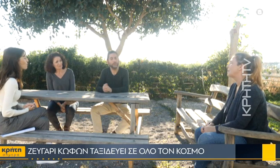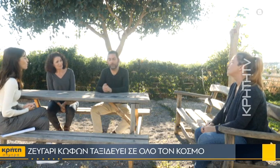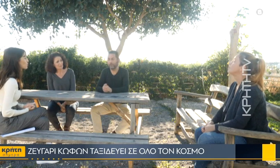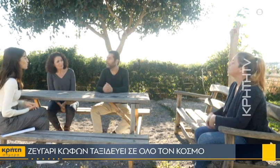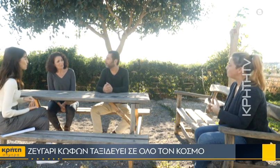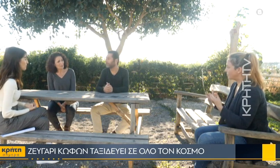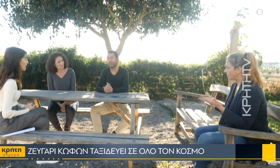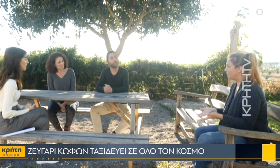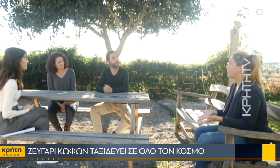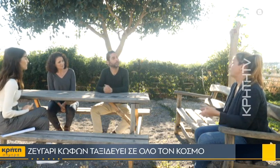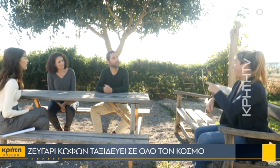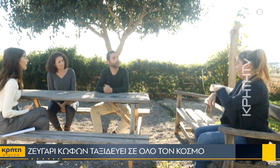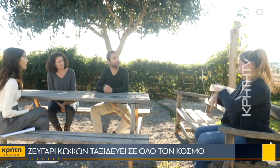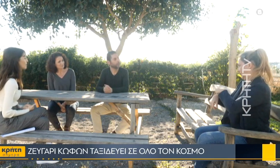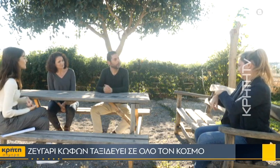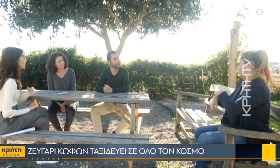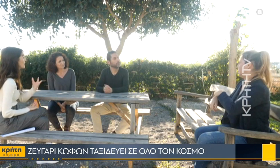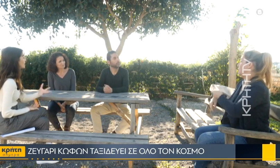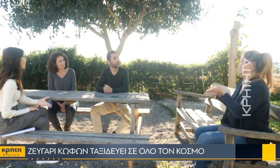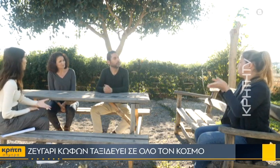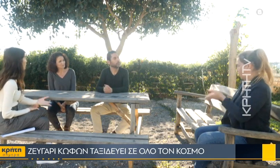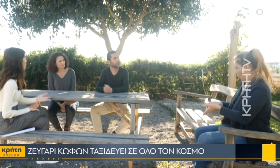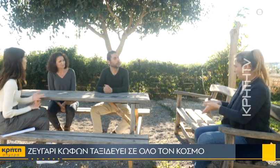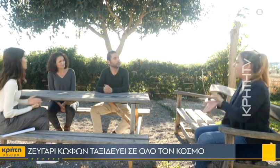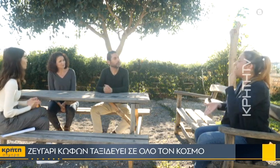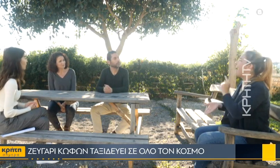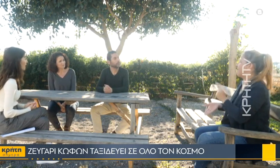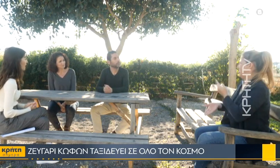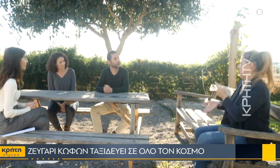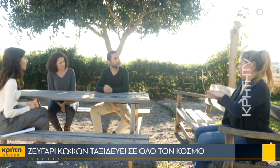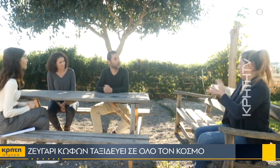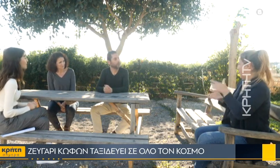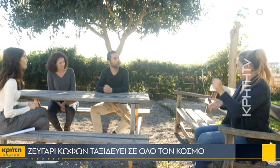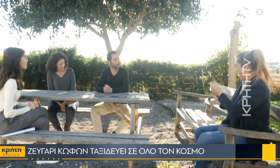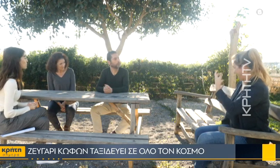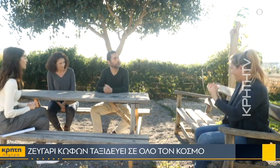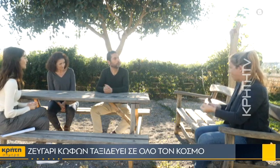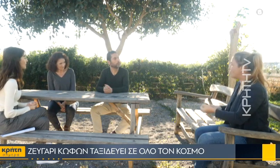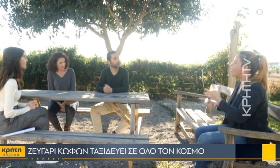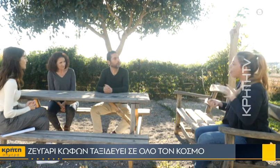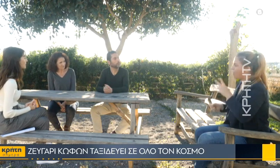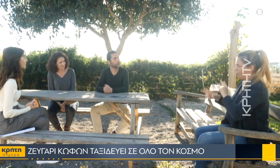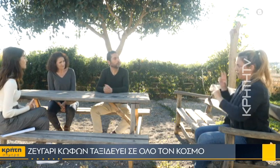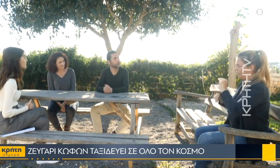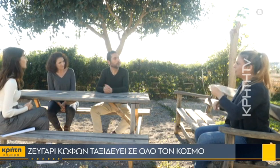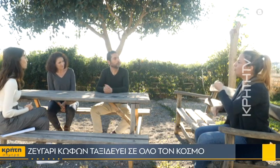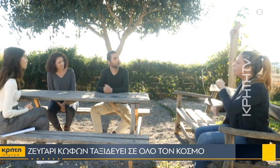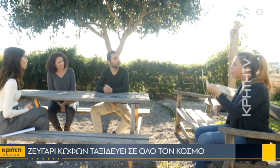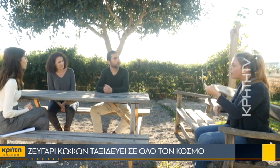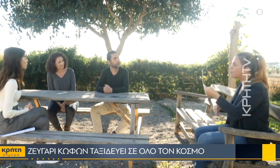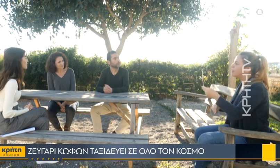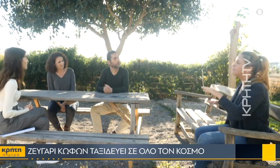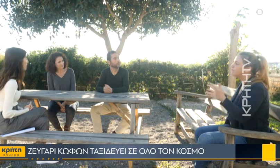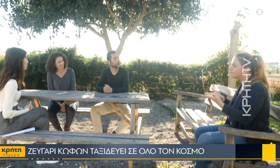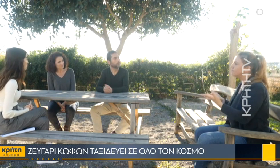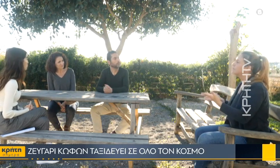Περνώντας λοιπόν στο σήμερα και μιας και έχουμε και τη Μυρτώ εδώ, η οποία μας βοηθάει, θα ήθελα να μιλήσουμε για την αξία και τη σημαντικότητα